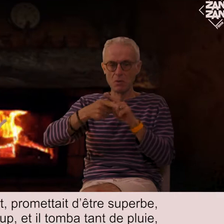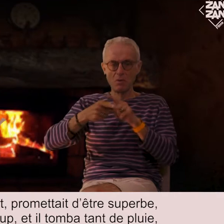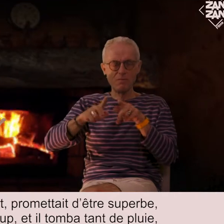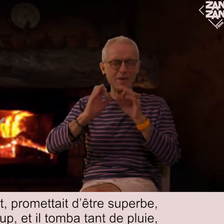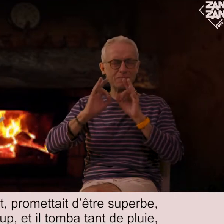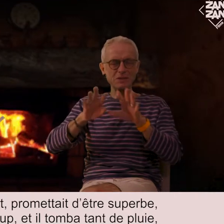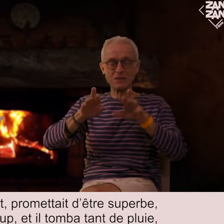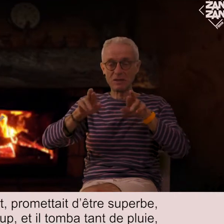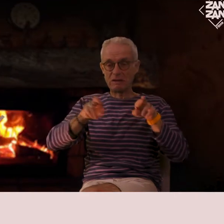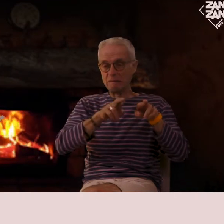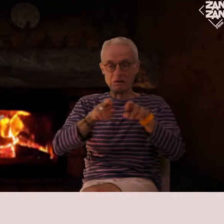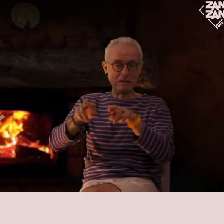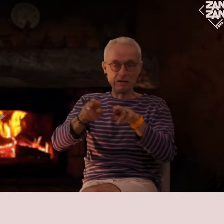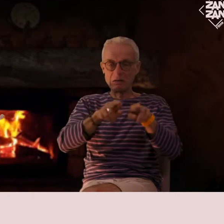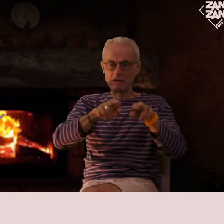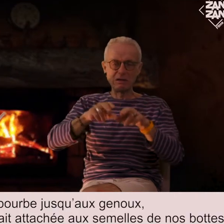le lit d'un torrent.